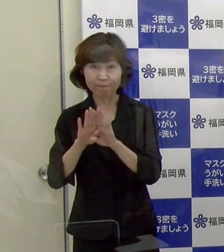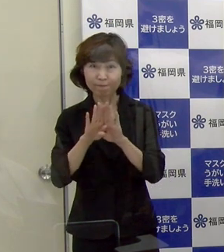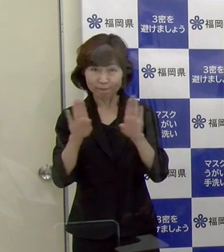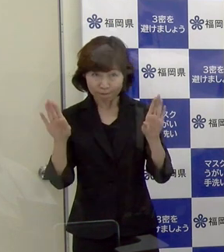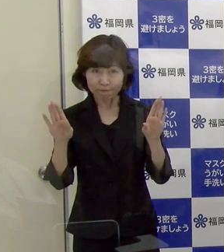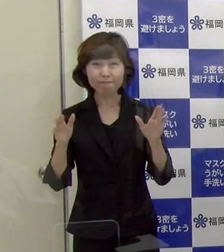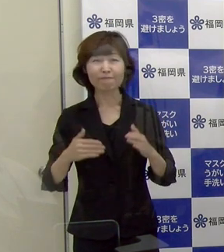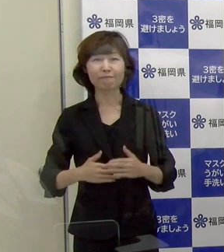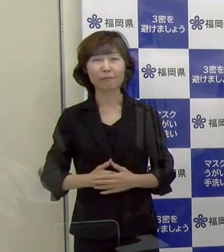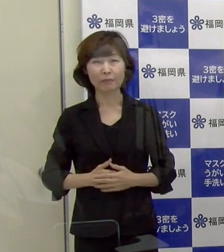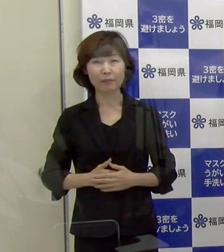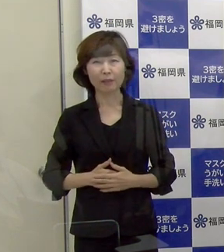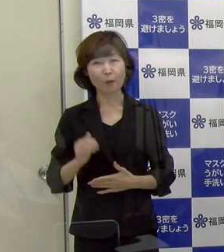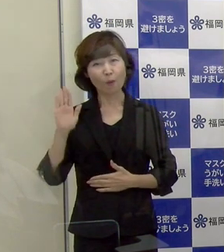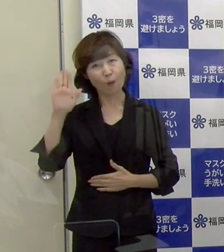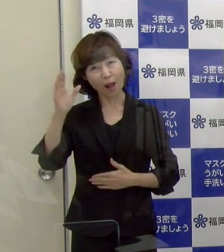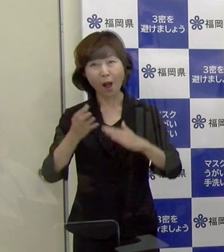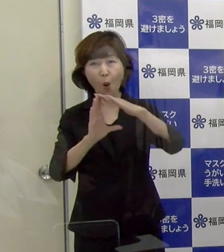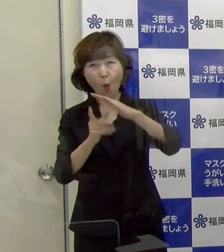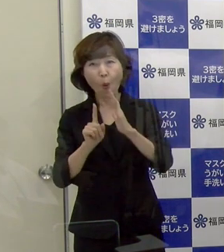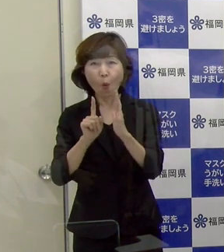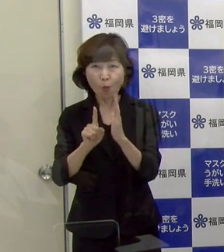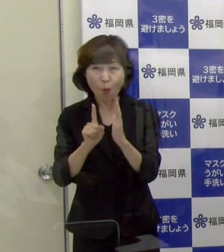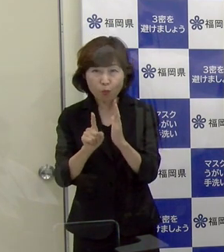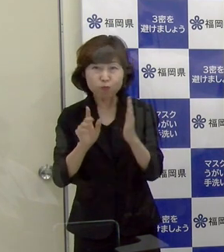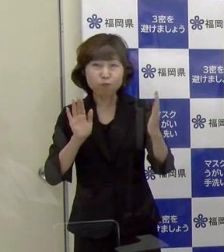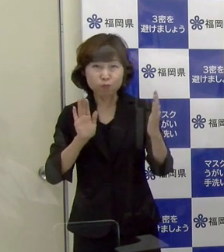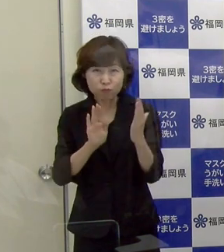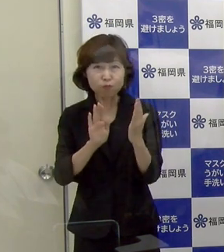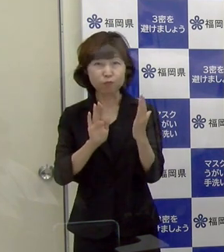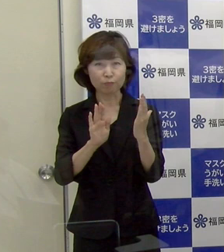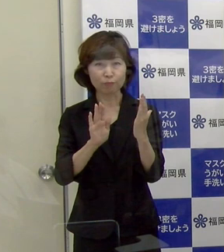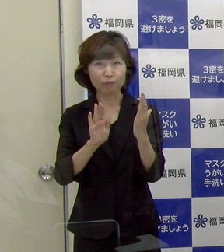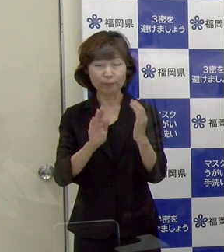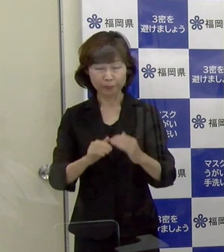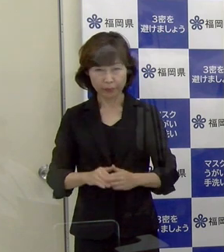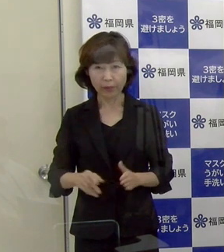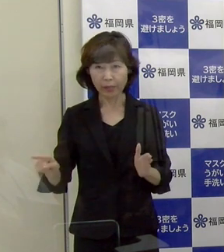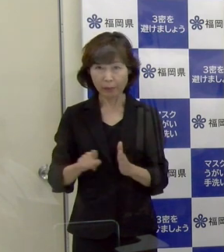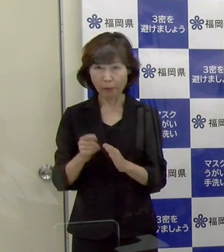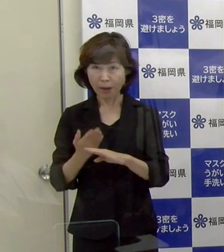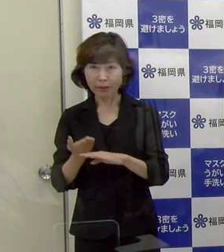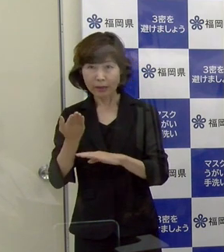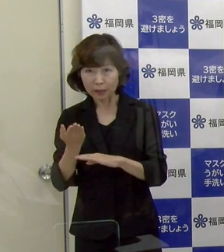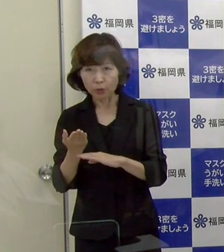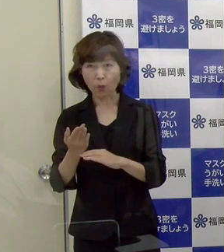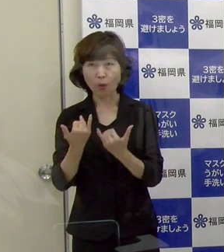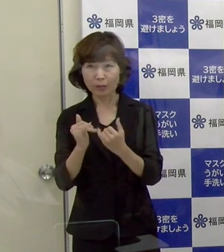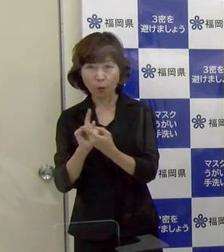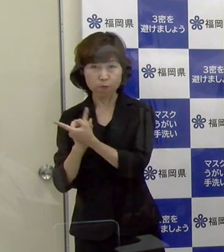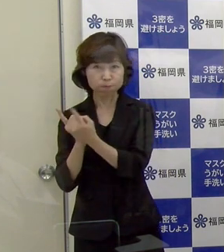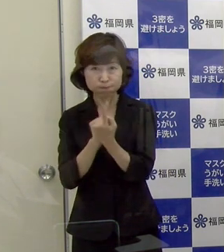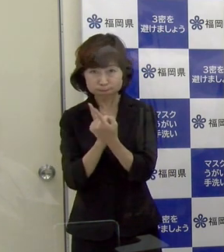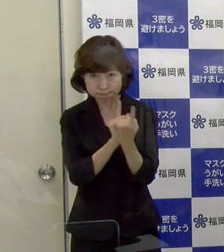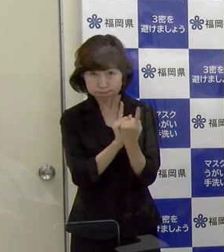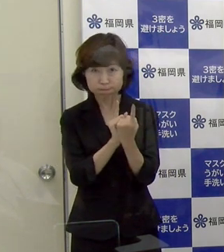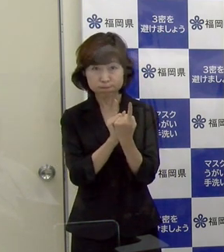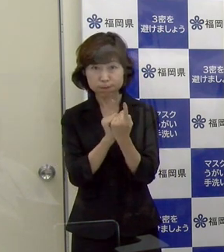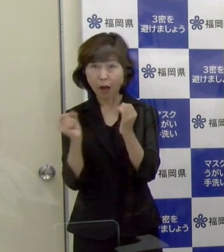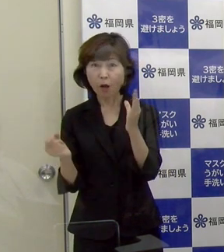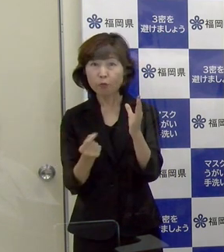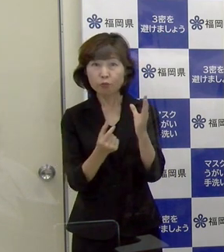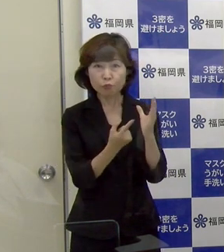これからお盆もを控えておりますがこれまで以上にですね人と人との接触機会が